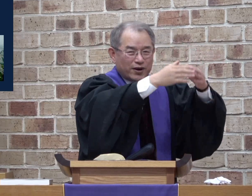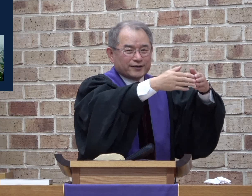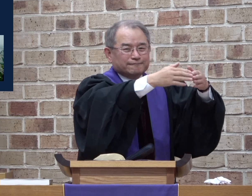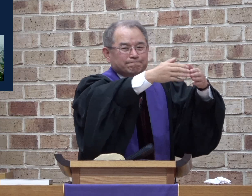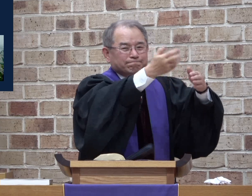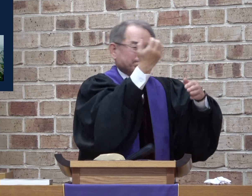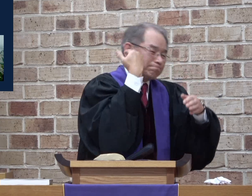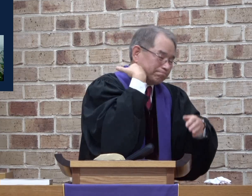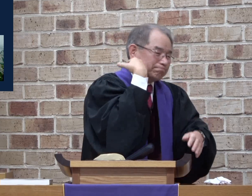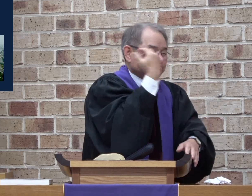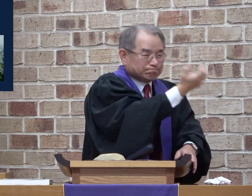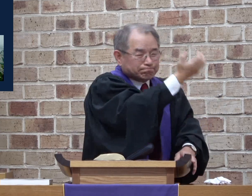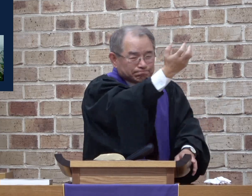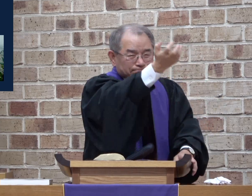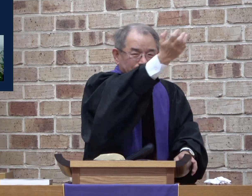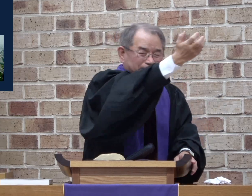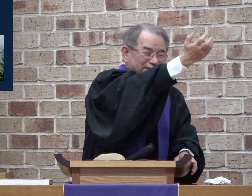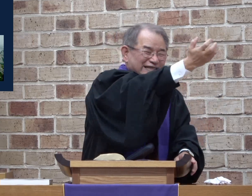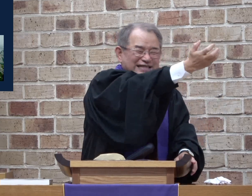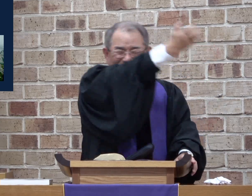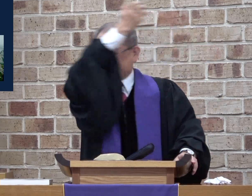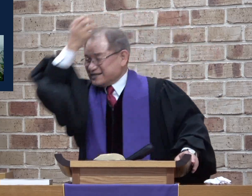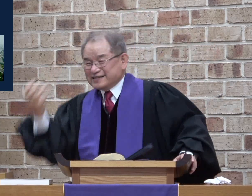여러 전세 교회를 전전하다가